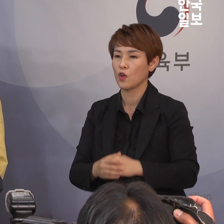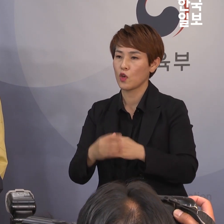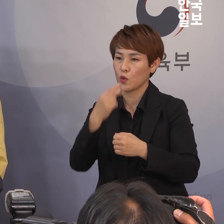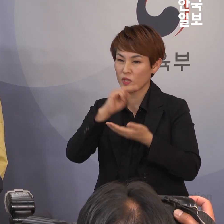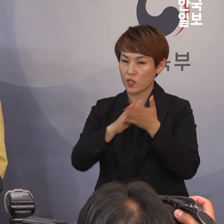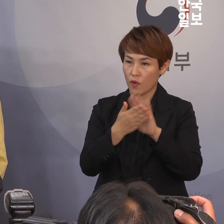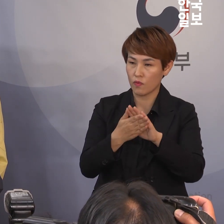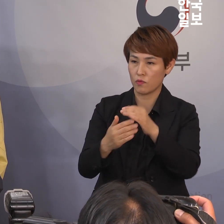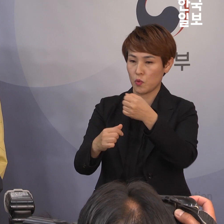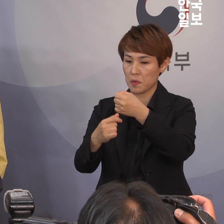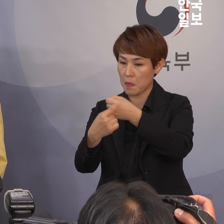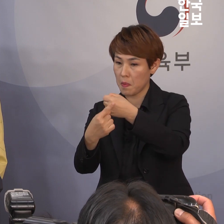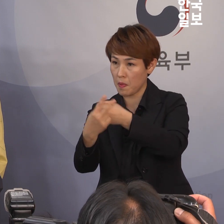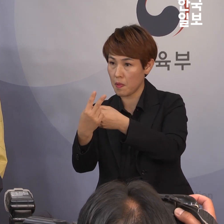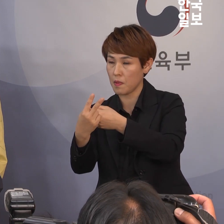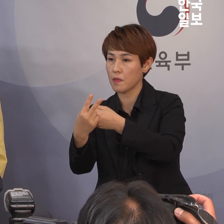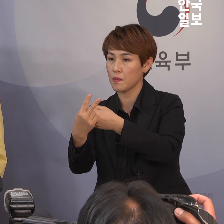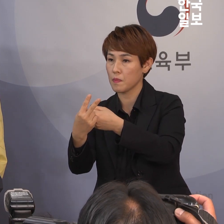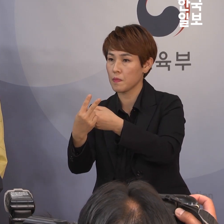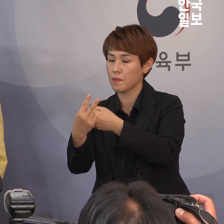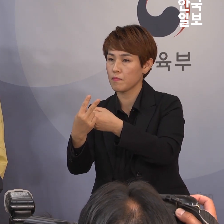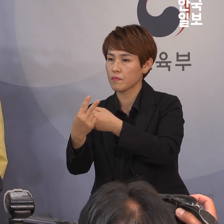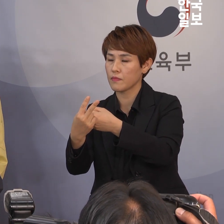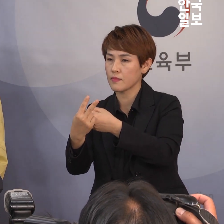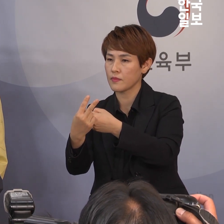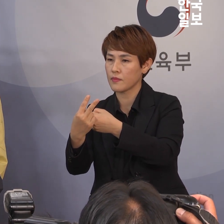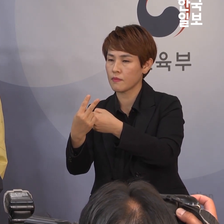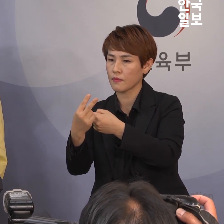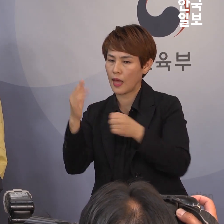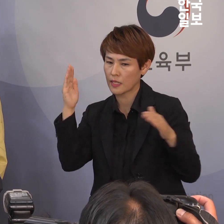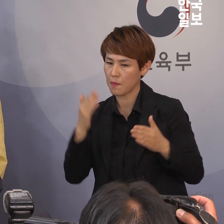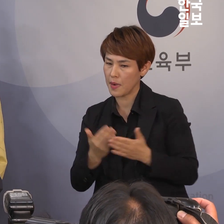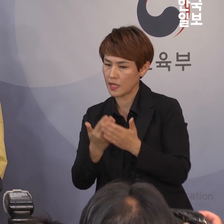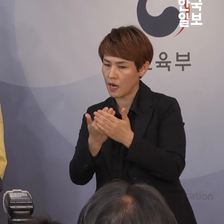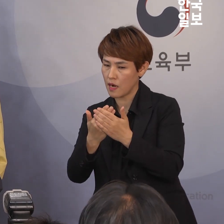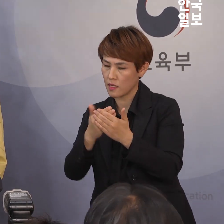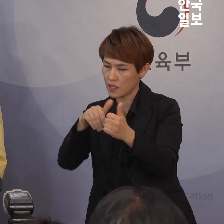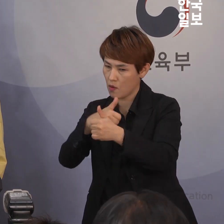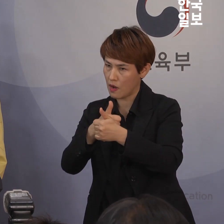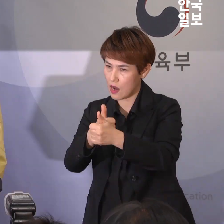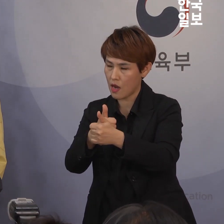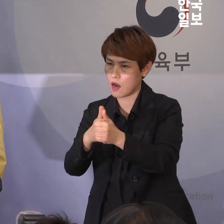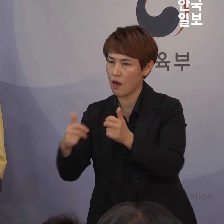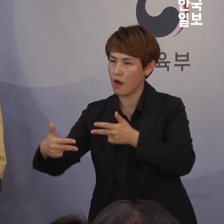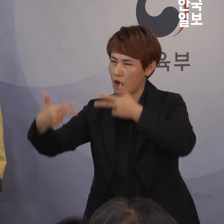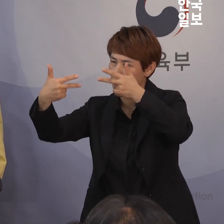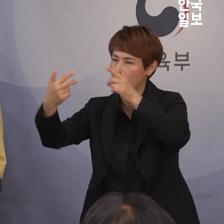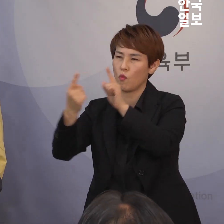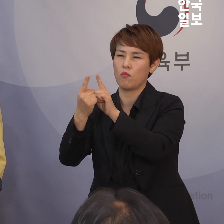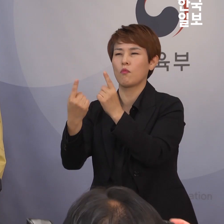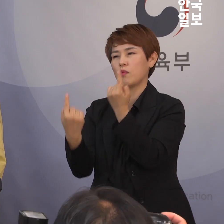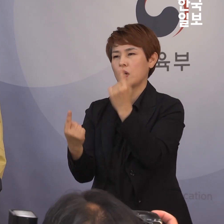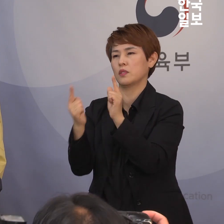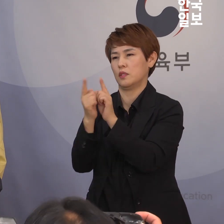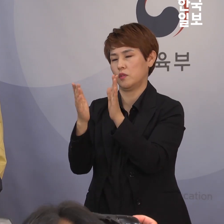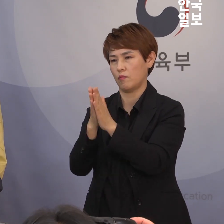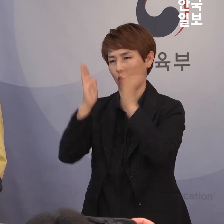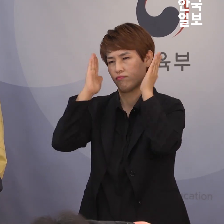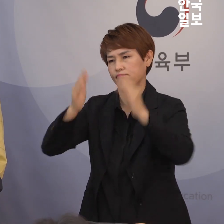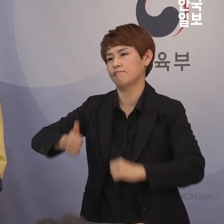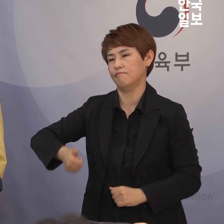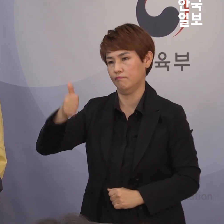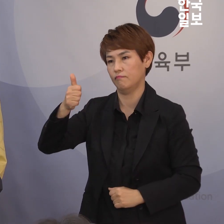유치원과 초등학교 1, 2학년은 학생 발달 단계상 원격 수업보다는 대면 수업이